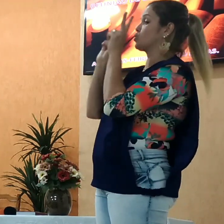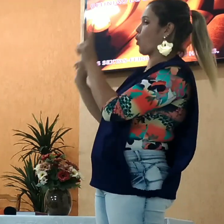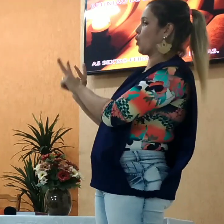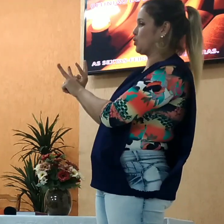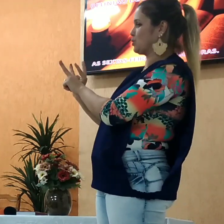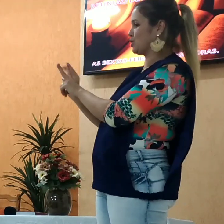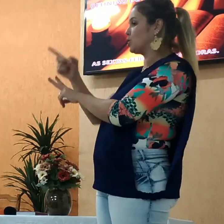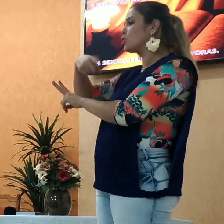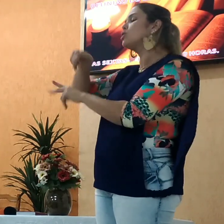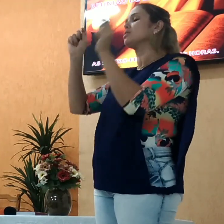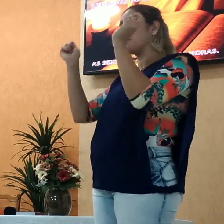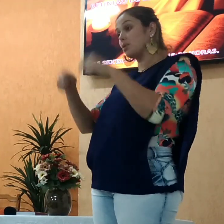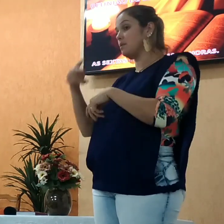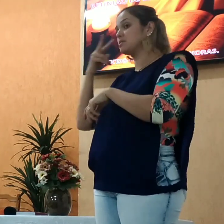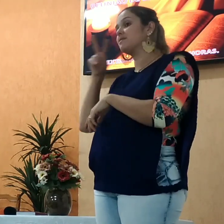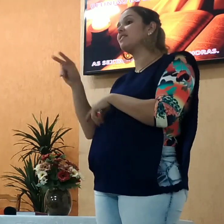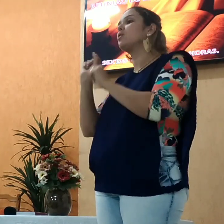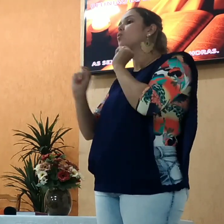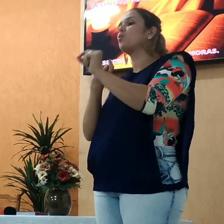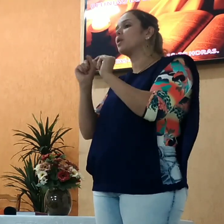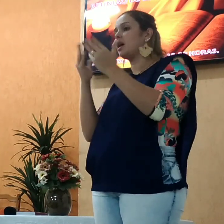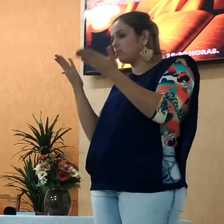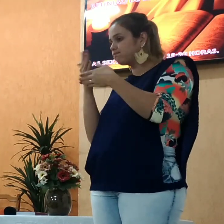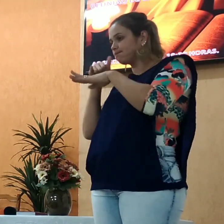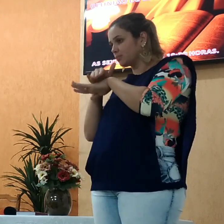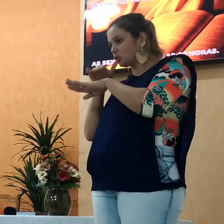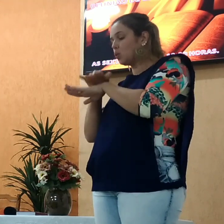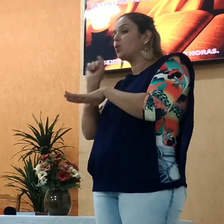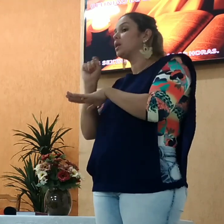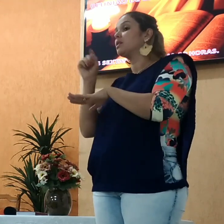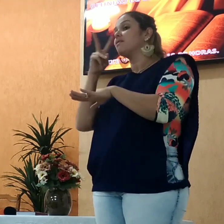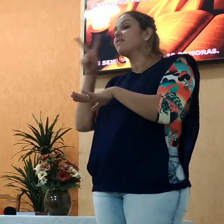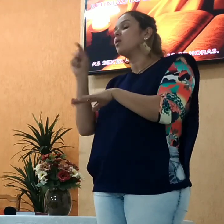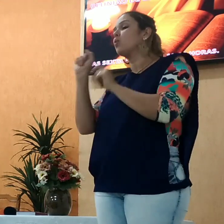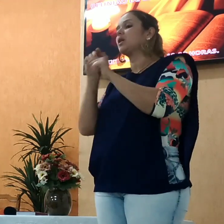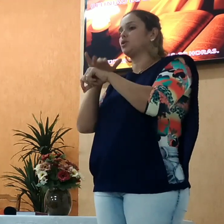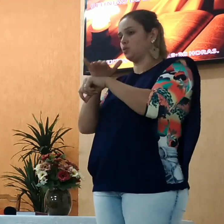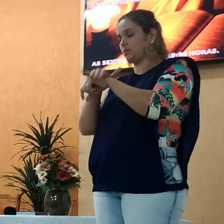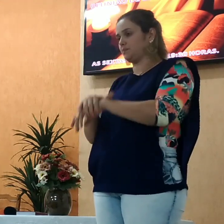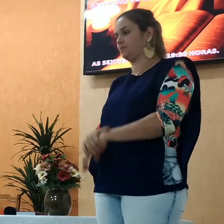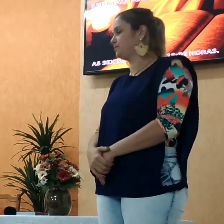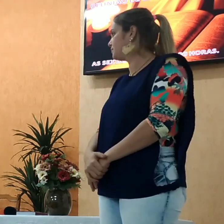podemos contemplar nesta noite, quando nós podemos ver aqui